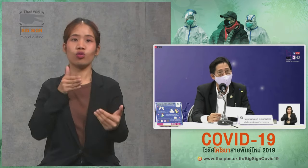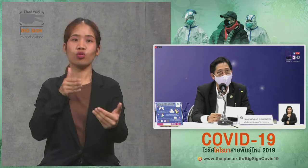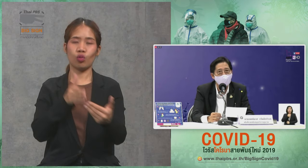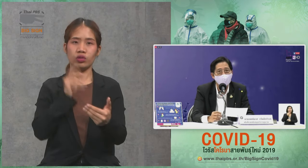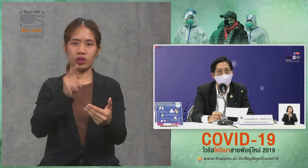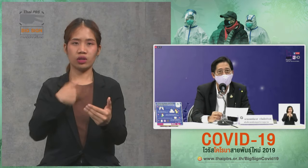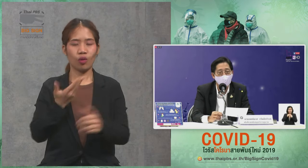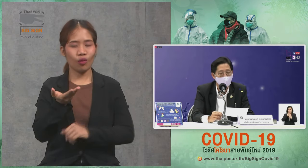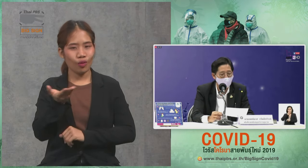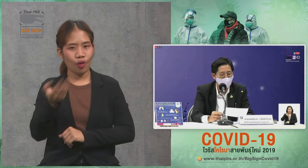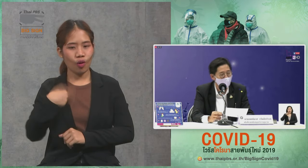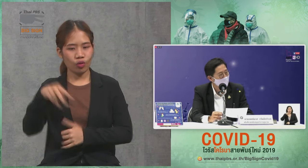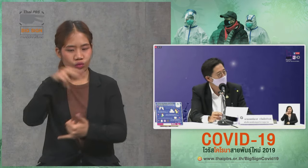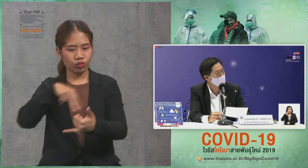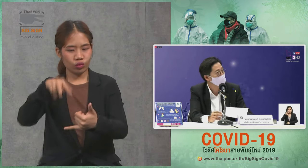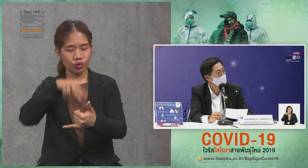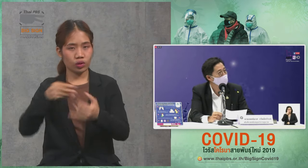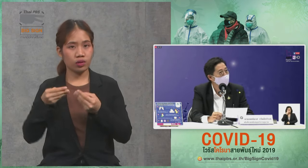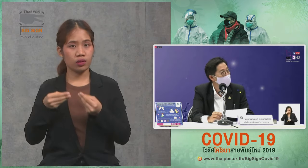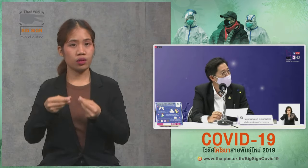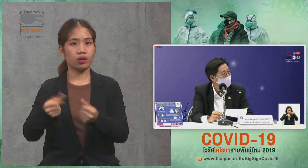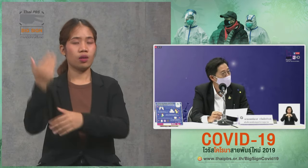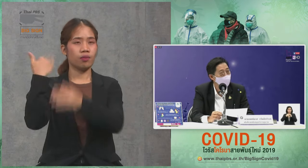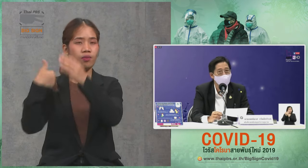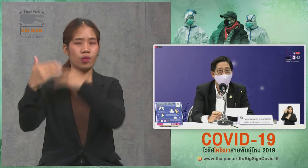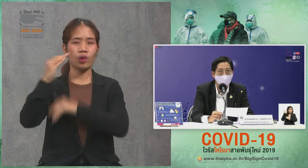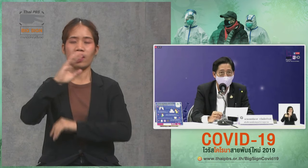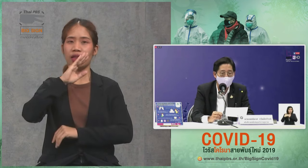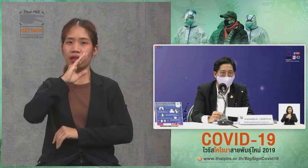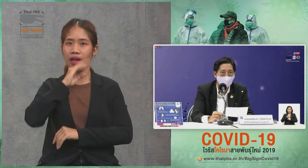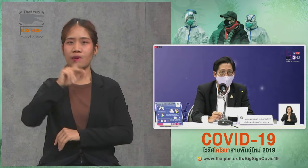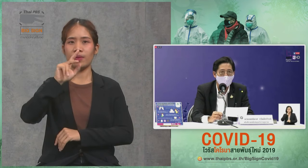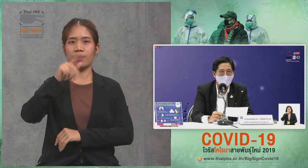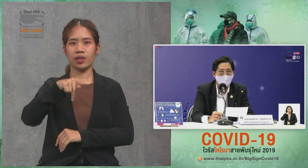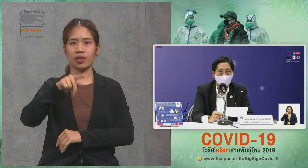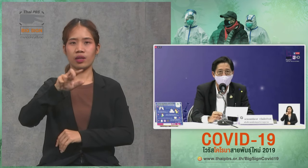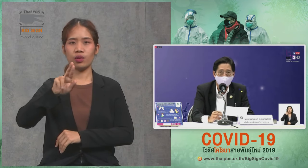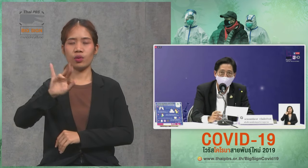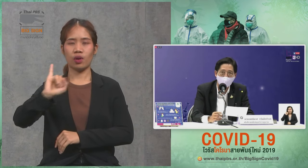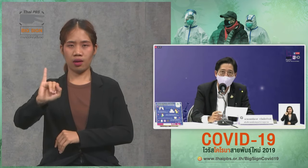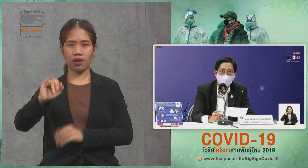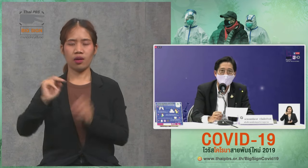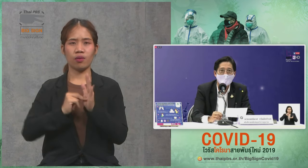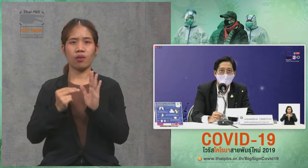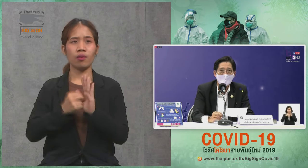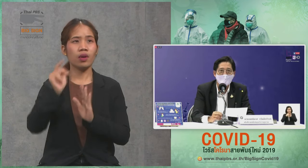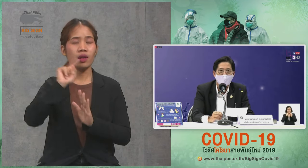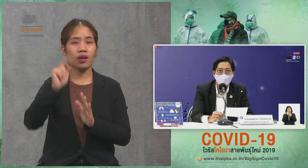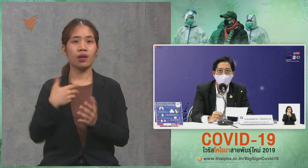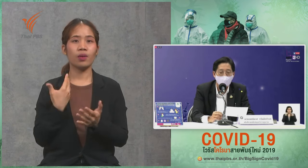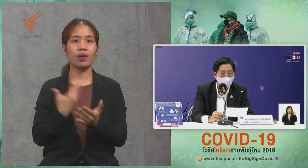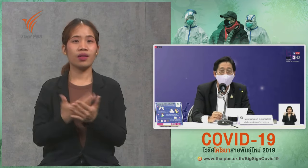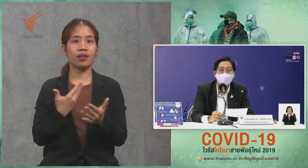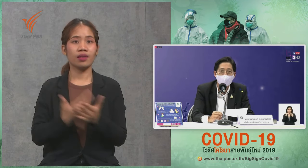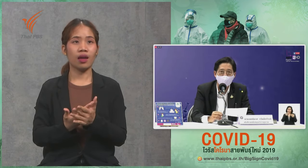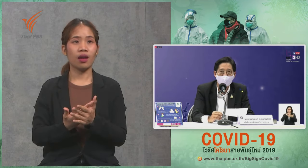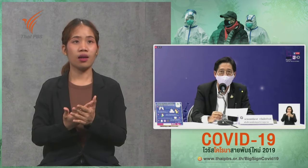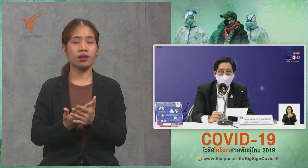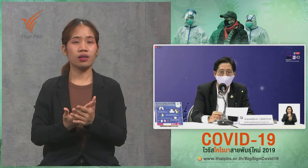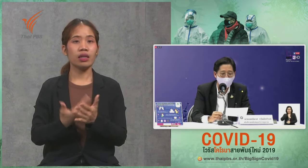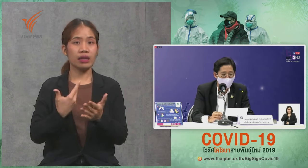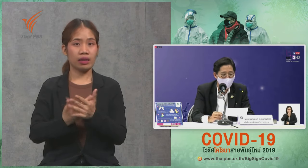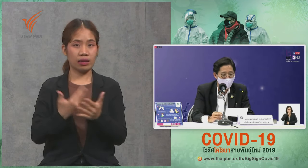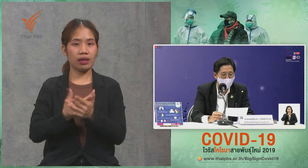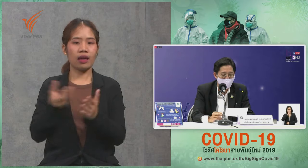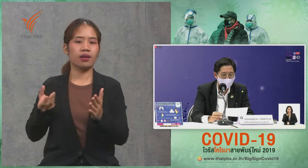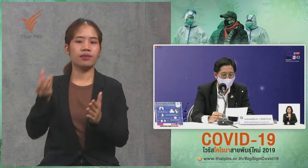ประวัตินะครับแล้วก็ตรวจสอบถ้าเข้าข่ายเป็นเคส PUI ก็สามารถจะเรียกเงินคืนได้นะครับและผ